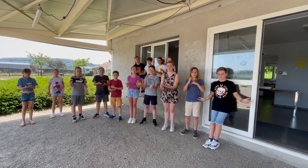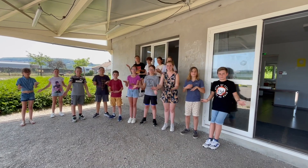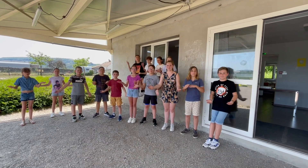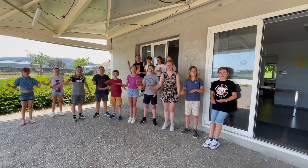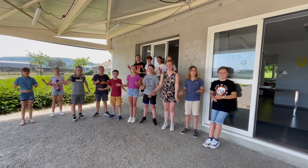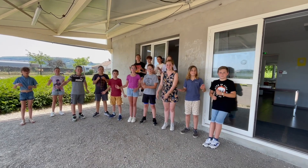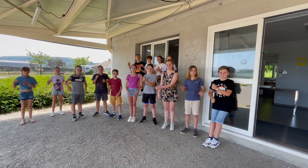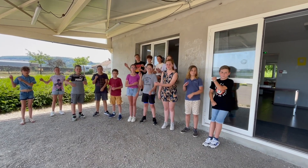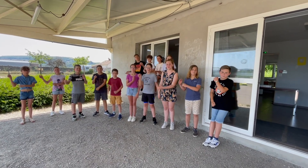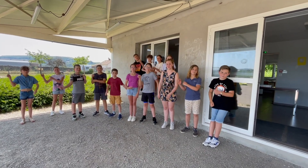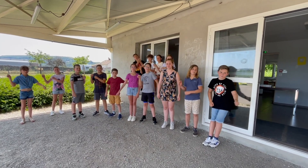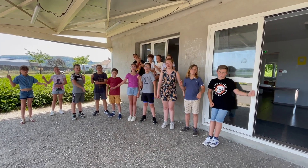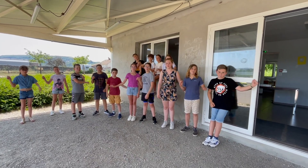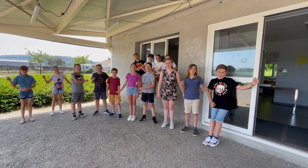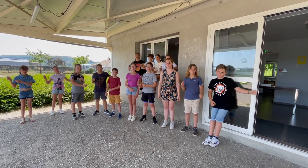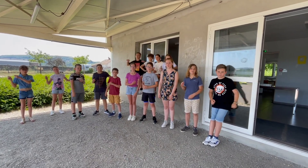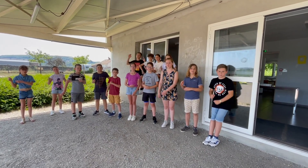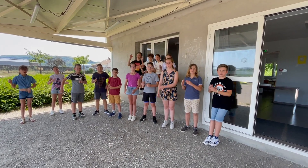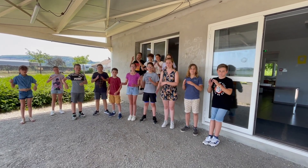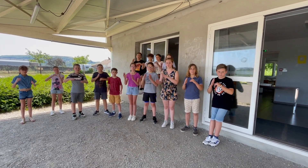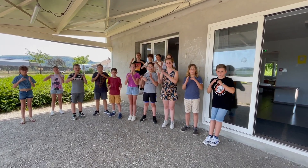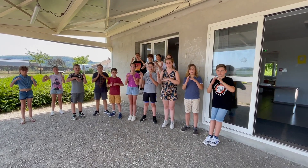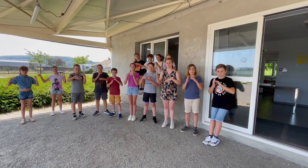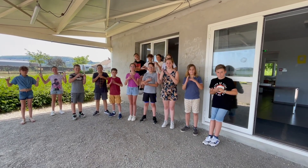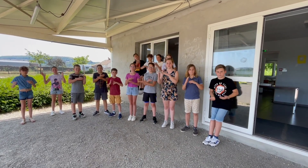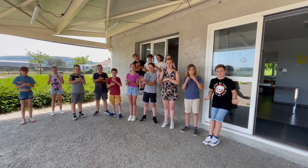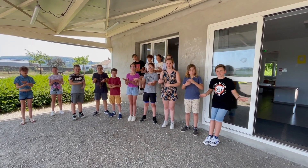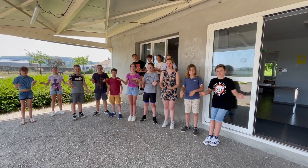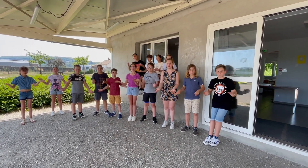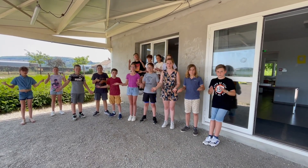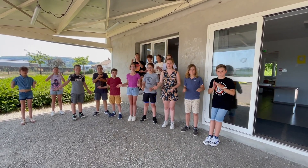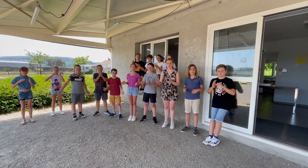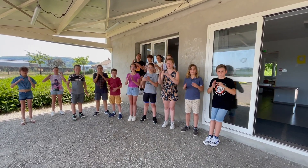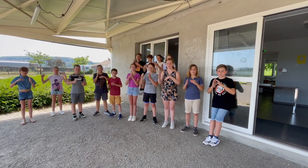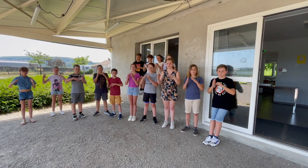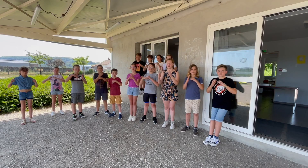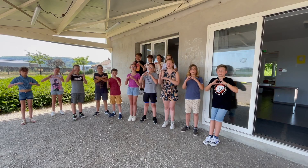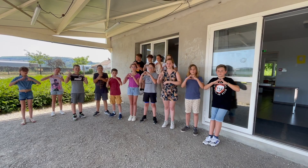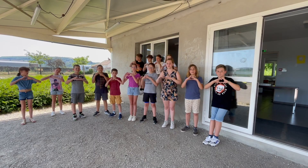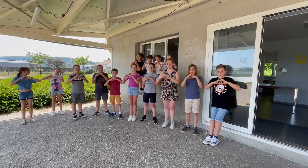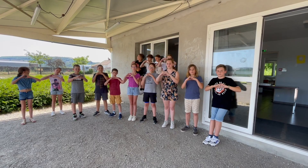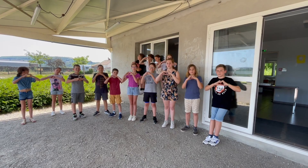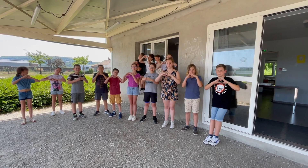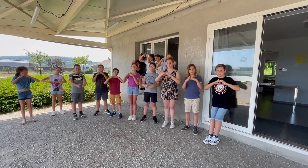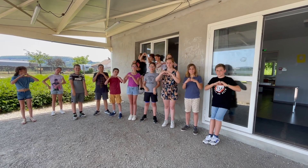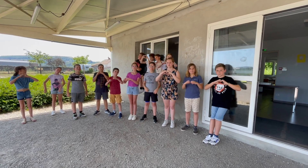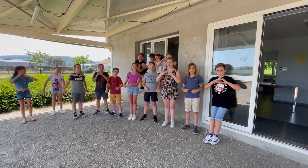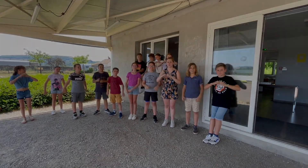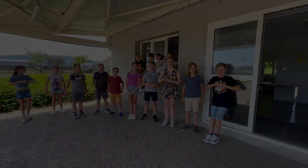chanson. Toute simple comme un bon choix. Une petite chanson. Une chanson d'amour.